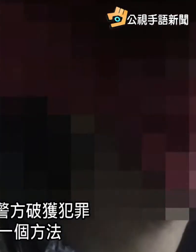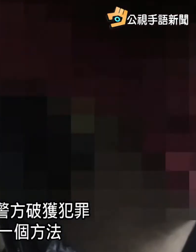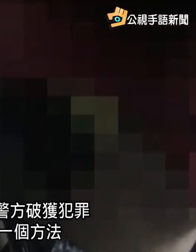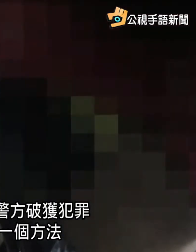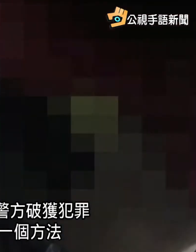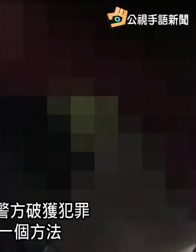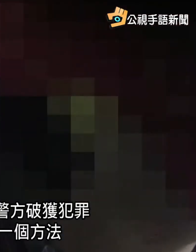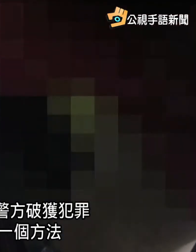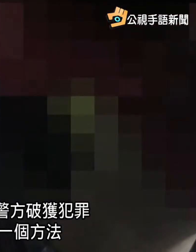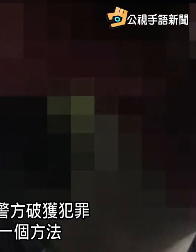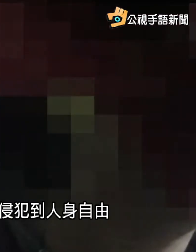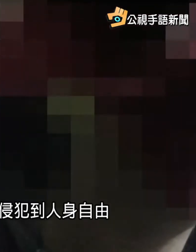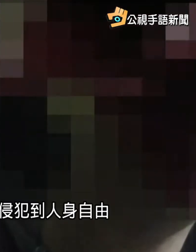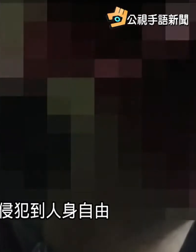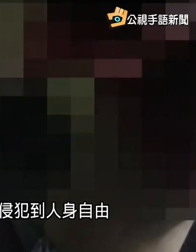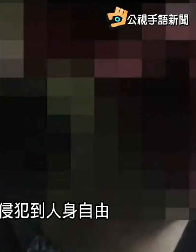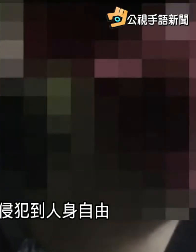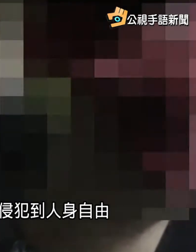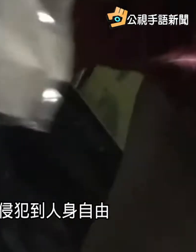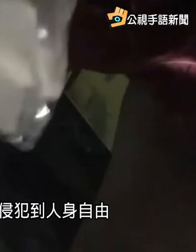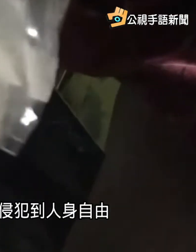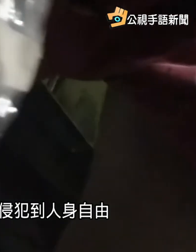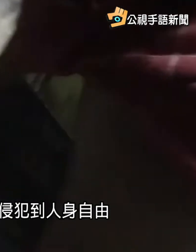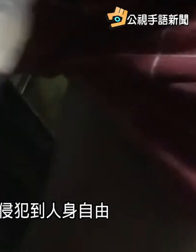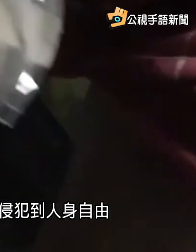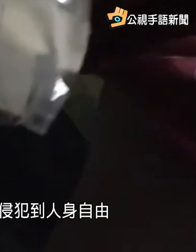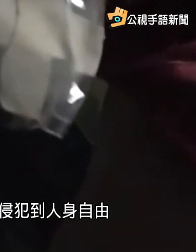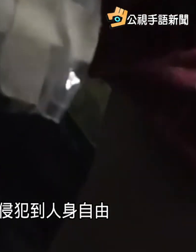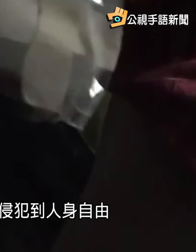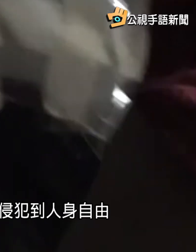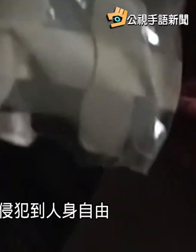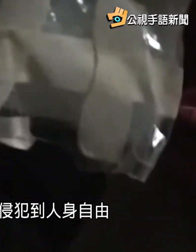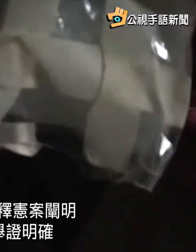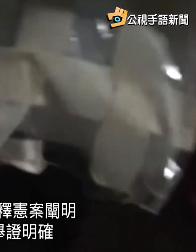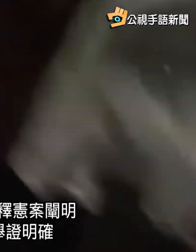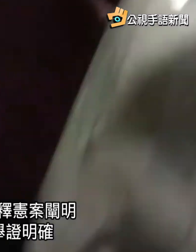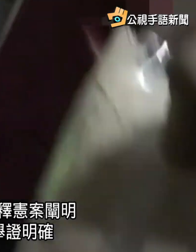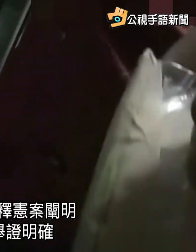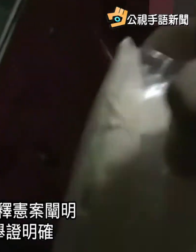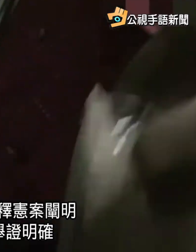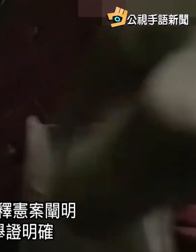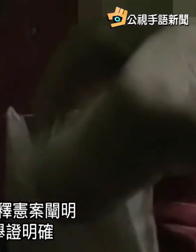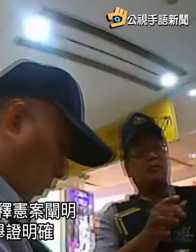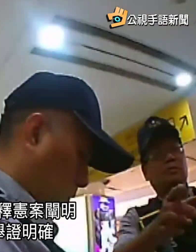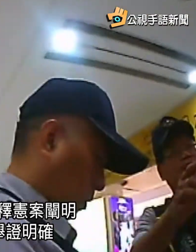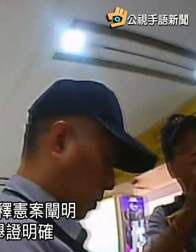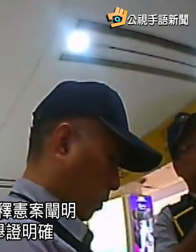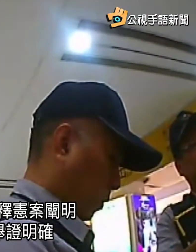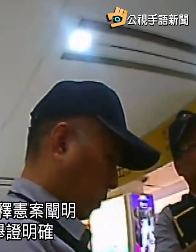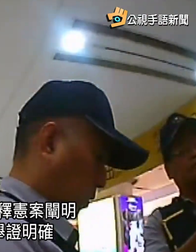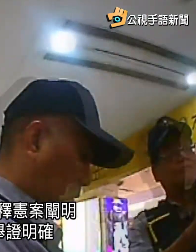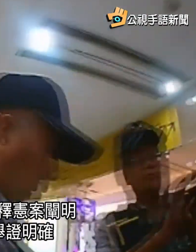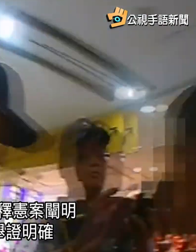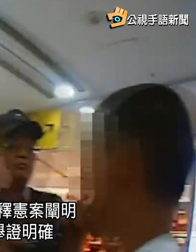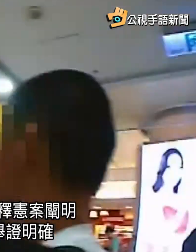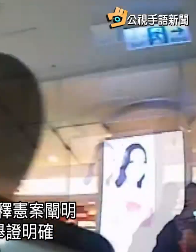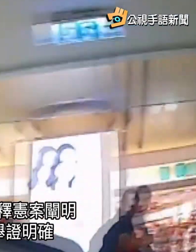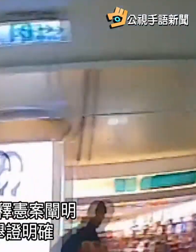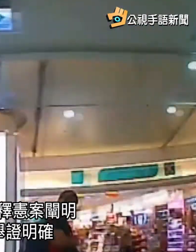的一个方法。可是如何确保没有侵犯到人身自由？大法官535号释宪案阐明，警方应该举证明